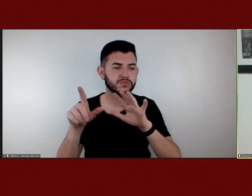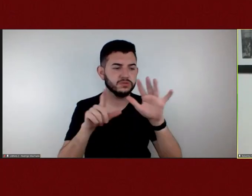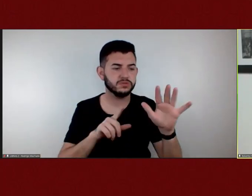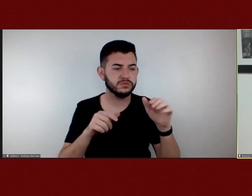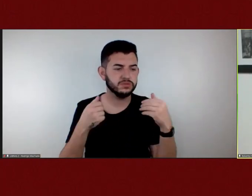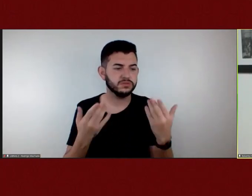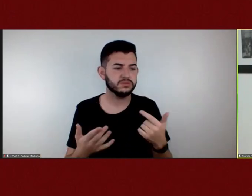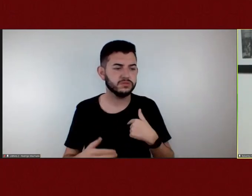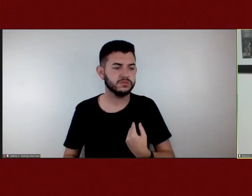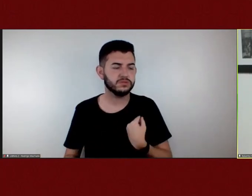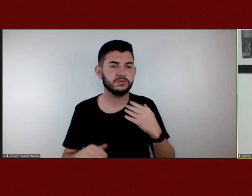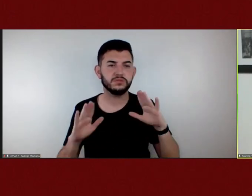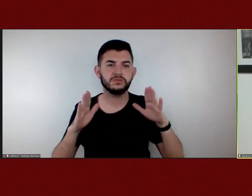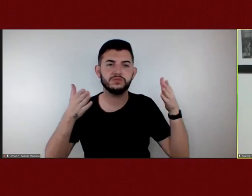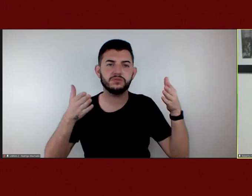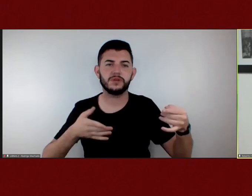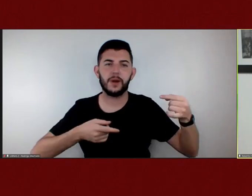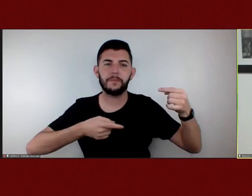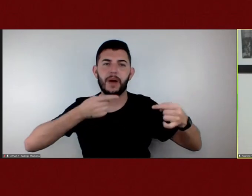um debate com